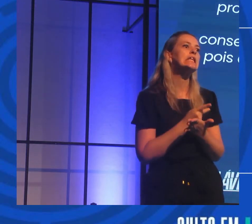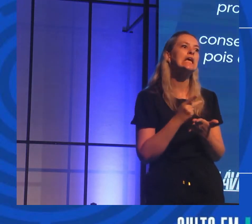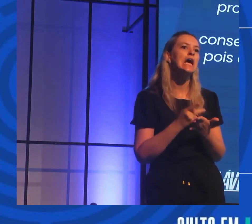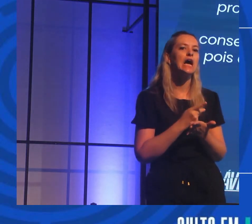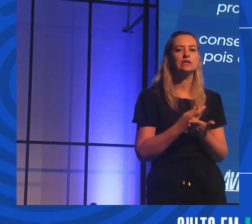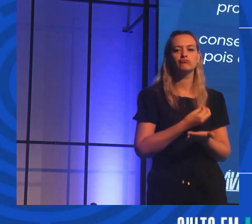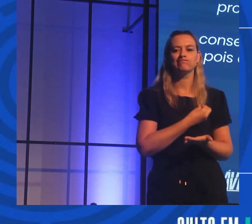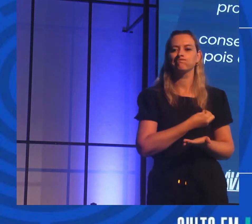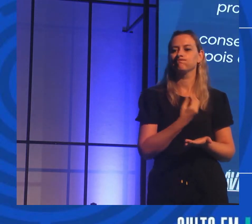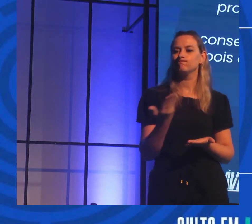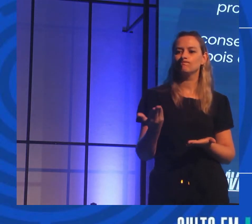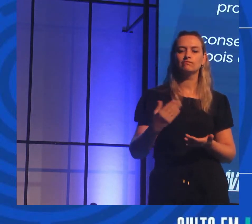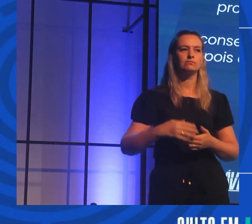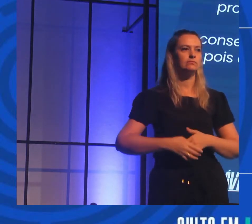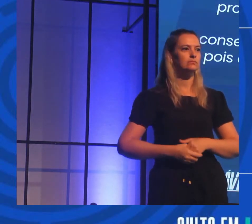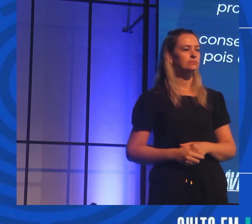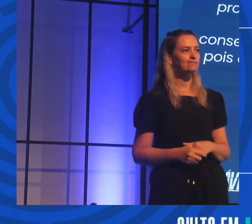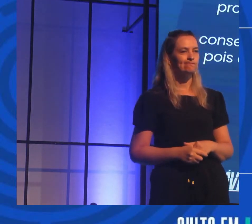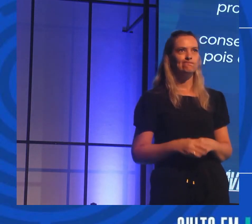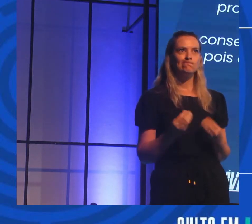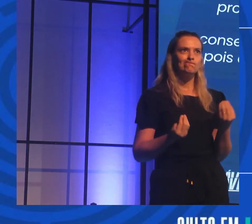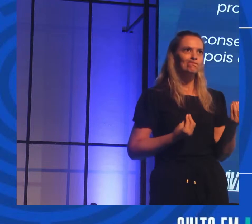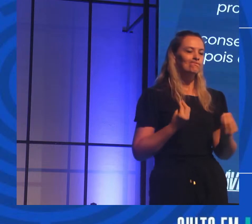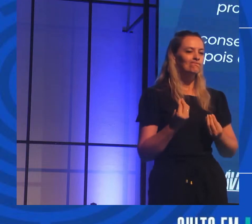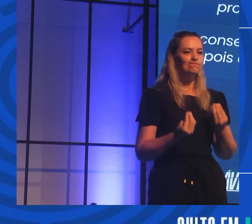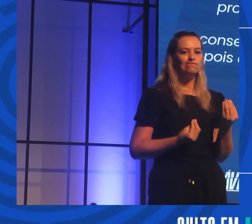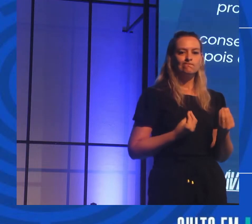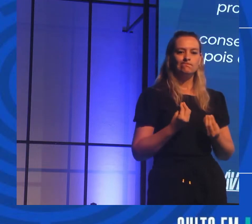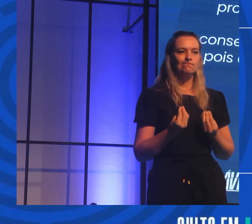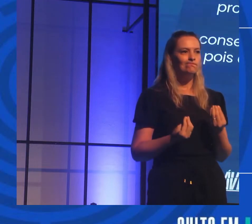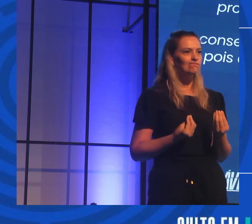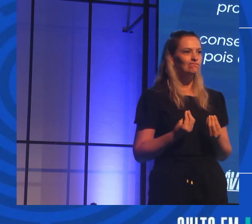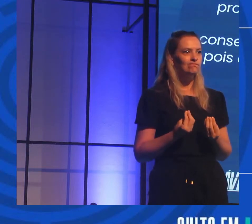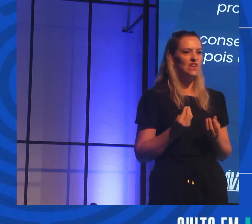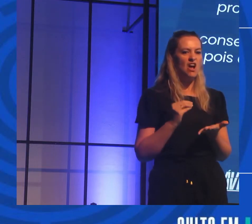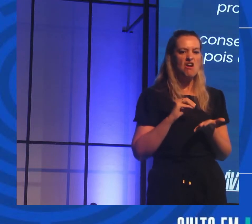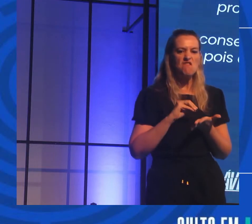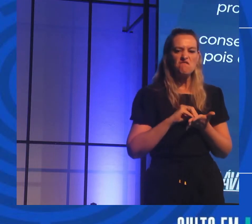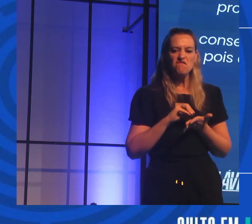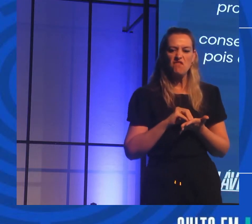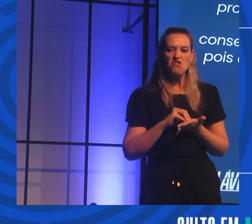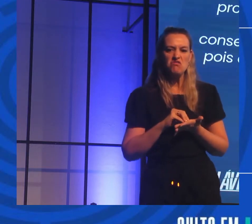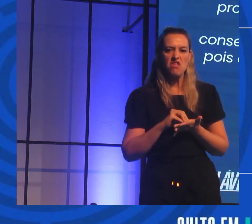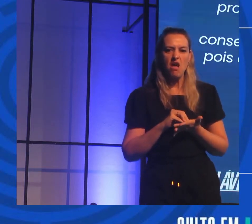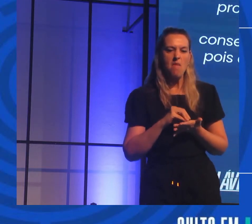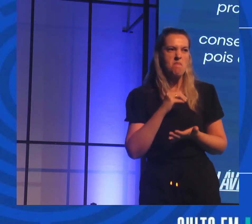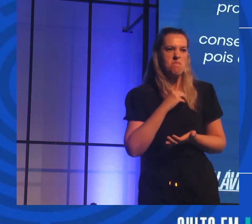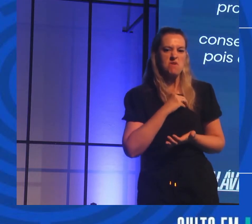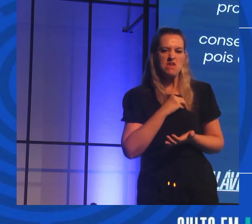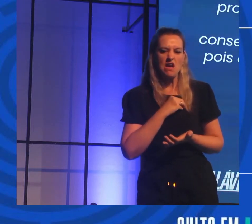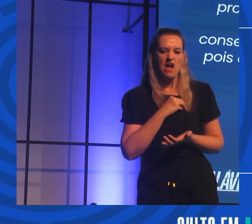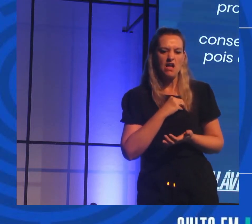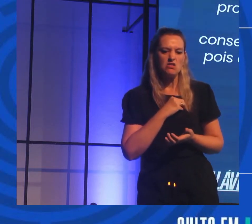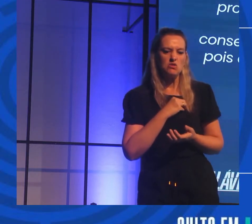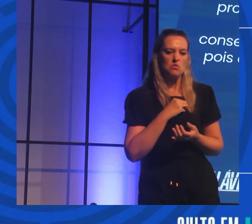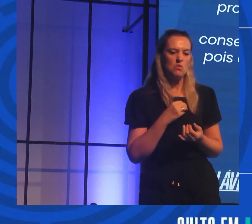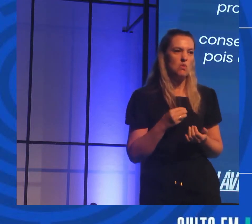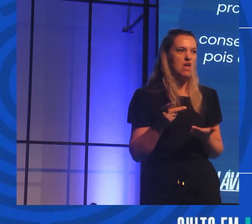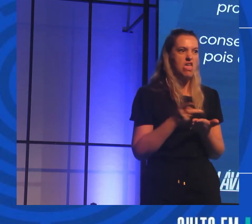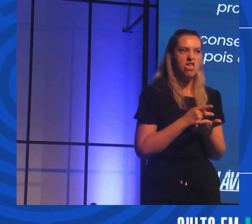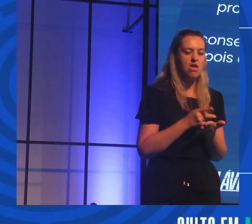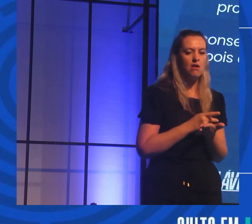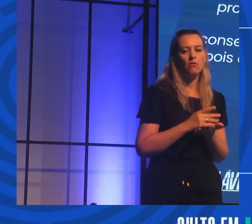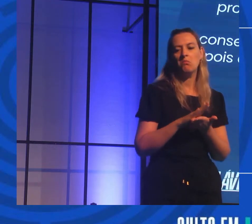Por quê, gente? Não puderam achar nele falta alguma, pois ele era fiel, não